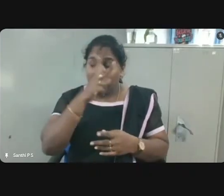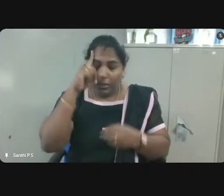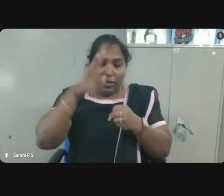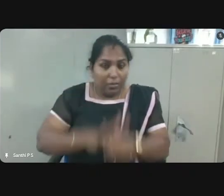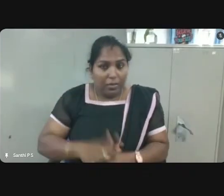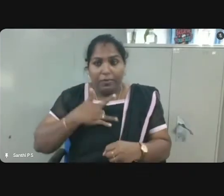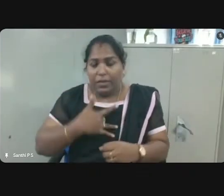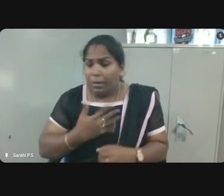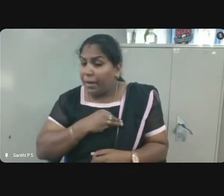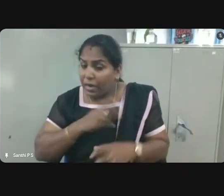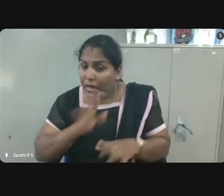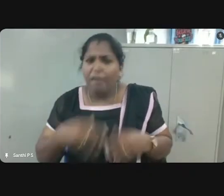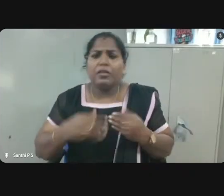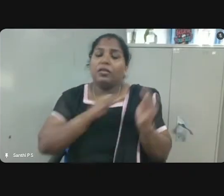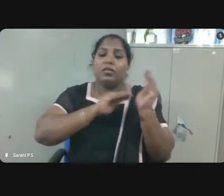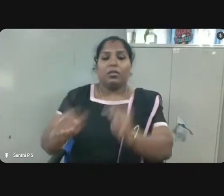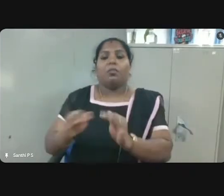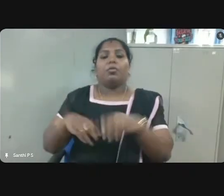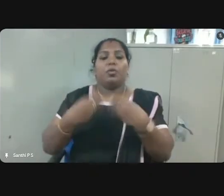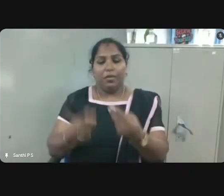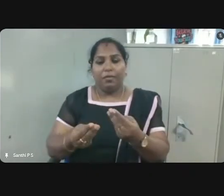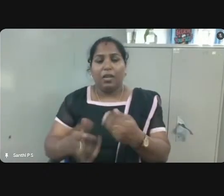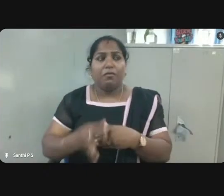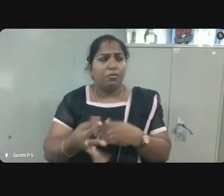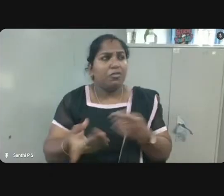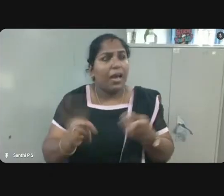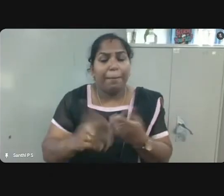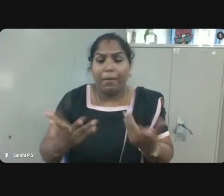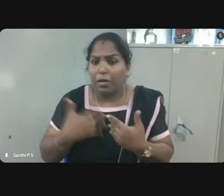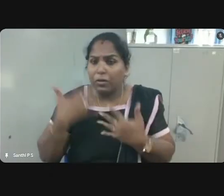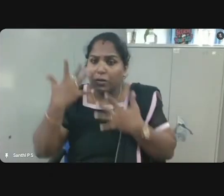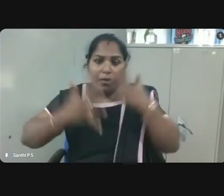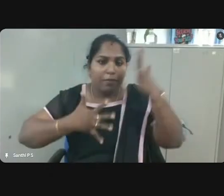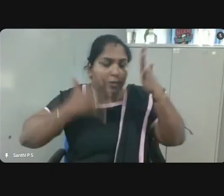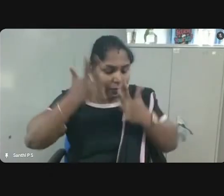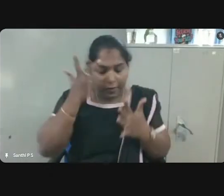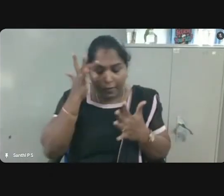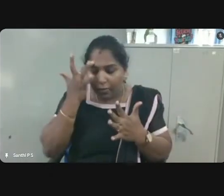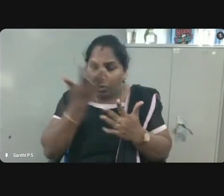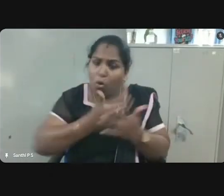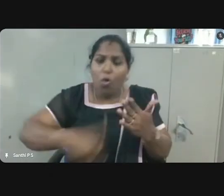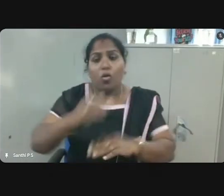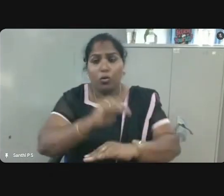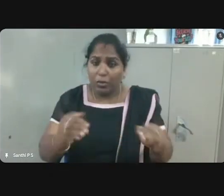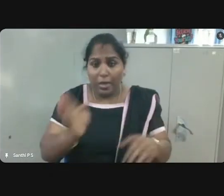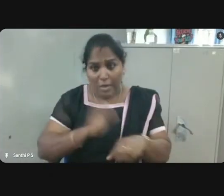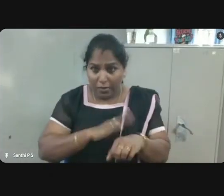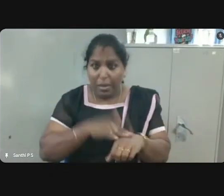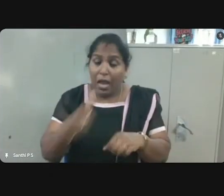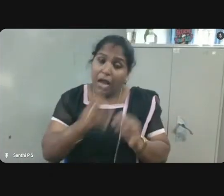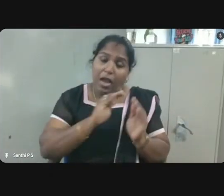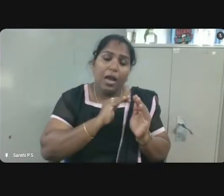ഒരു പേടിയും ഇത് ഇനി ഭാവിയിൽ എന്ത് വരും എന്നുള്ള ഒരു സങ്കടവും കുട്ടികൾക്ക് കാണും. അപ്പൊ അത് അവരെ സഹായിച്ചു കൊടുക്കുക,